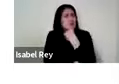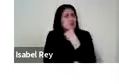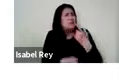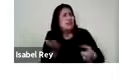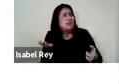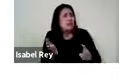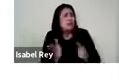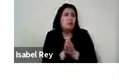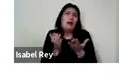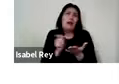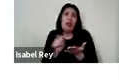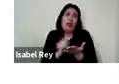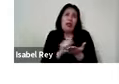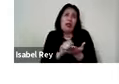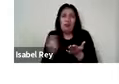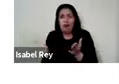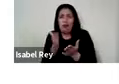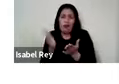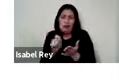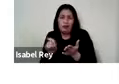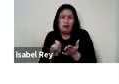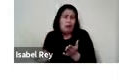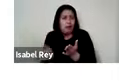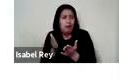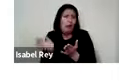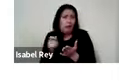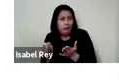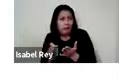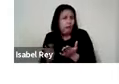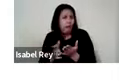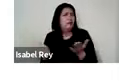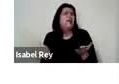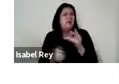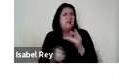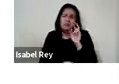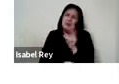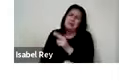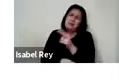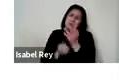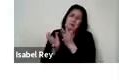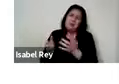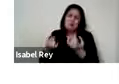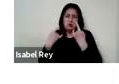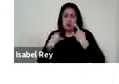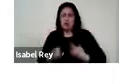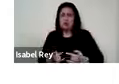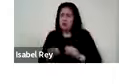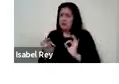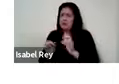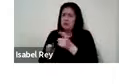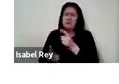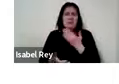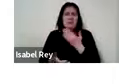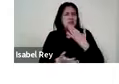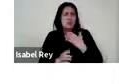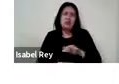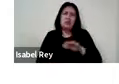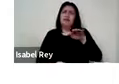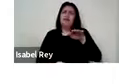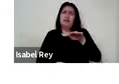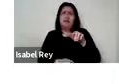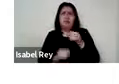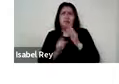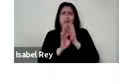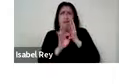rellenar cuadernos solamente? ¿Para ver que los alumnos estén bien uniformados, o quienes se forman bien, quienes se forman